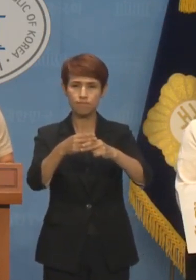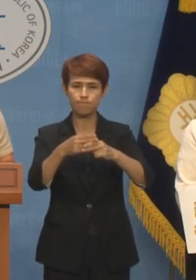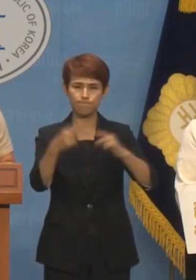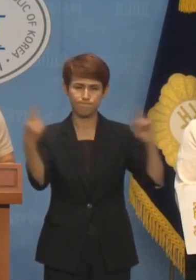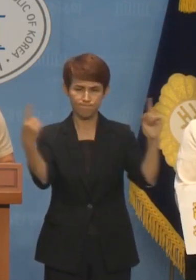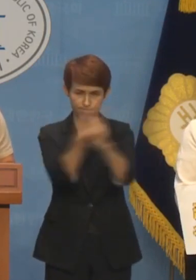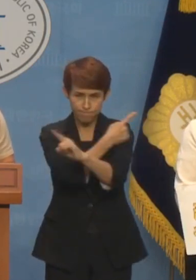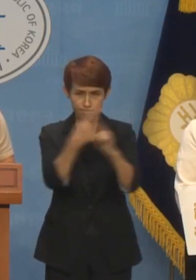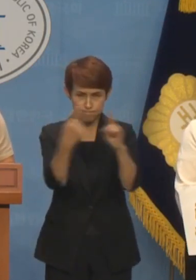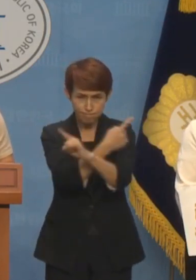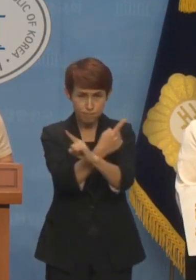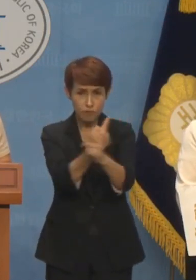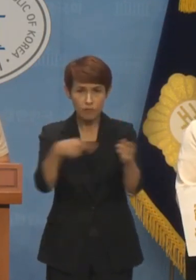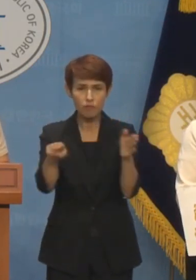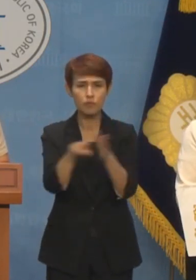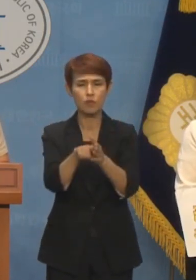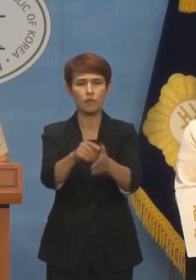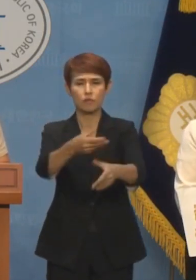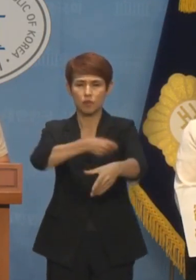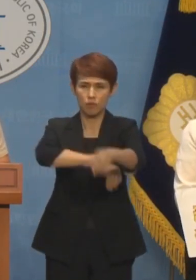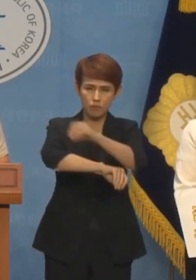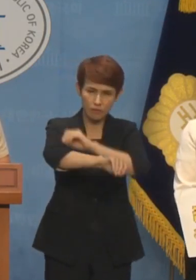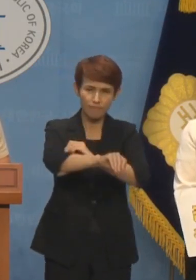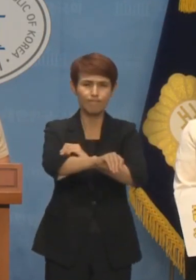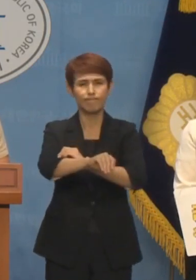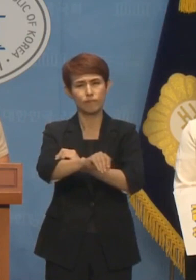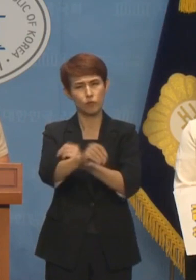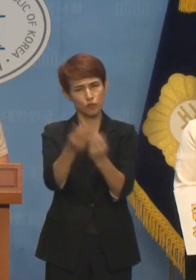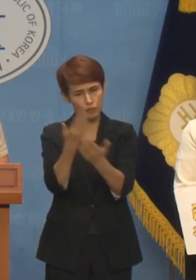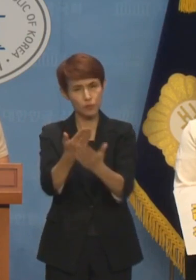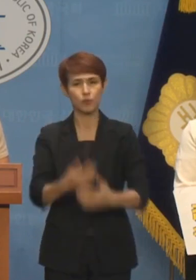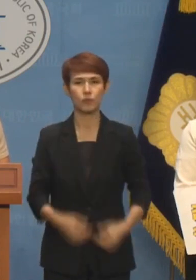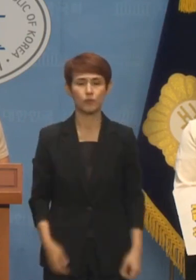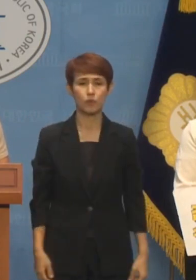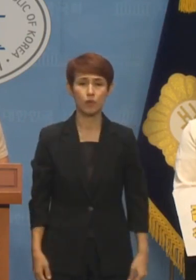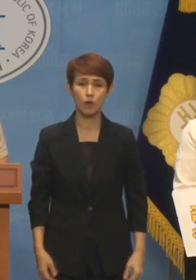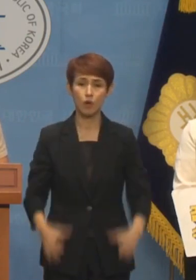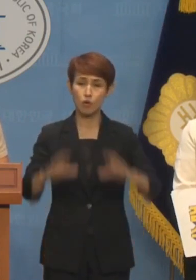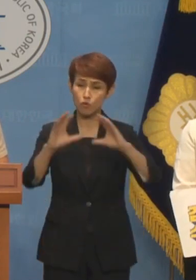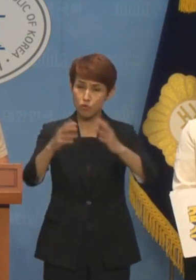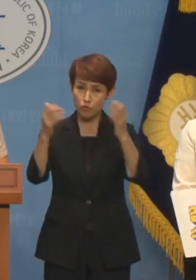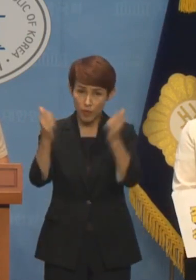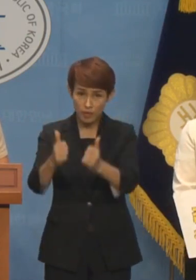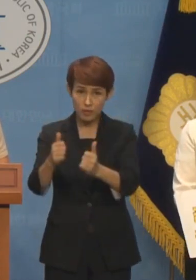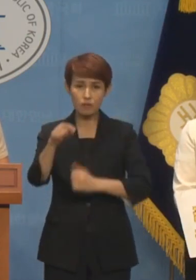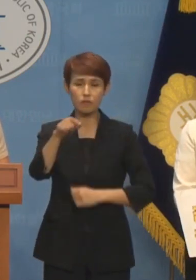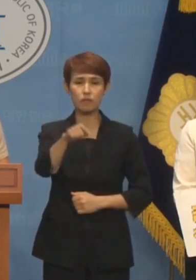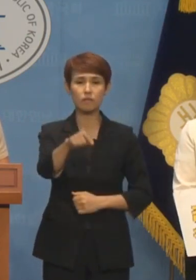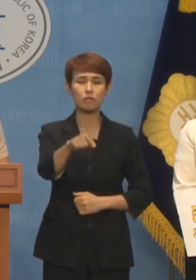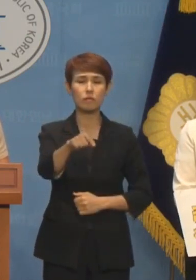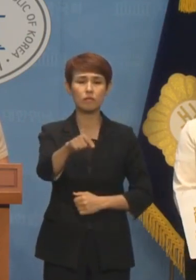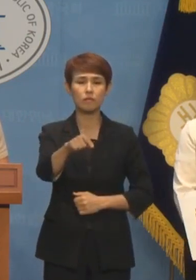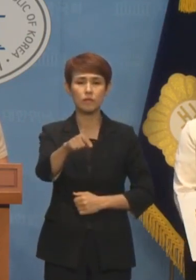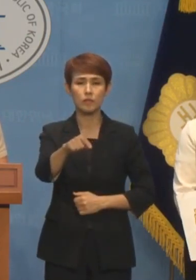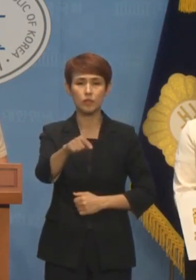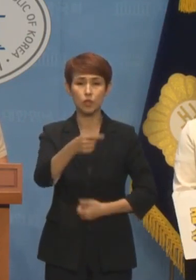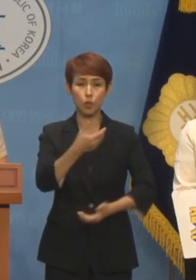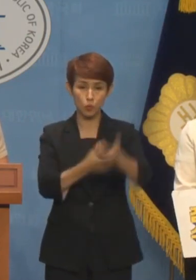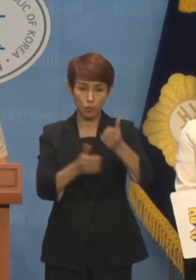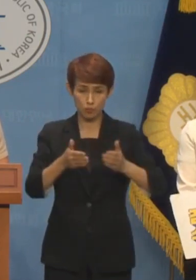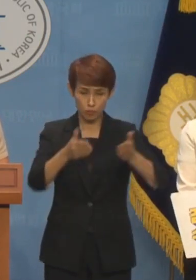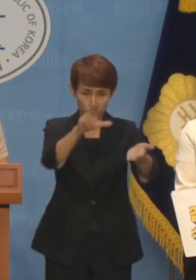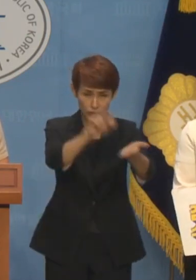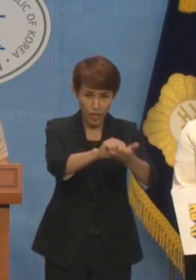대해서 더 적극성을 보여줘야 합니다. 국회는 고속도로 게이트의 진실을 밝히기 위해서